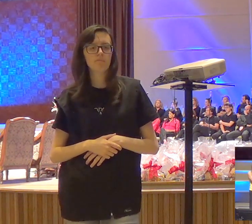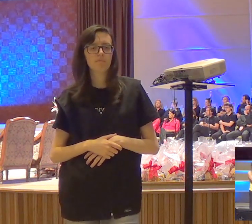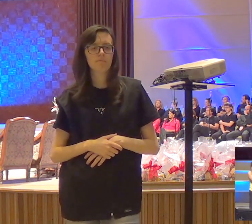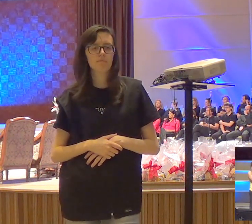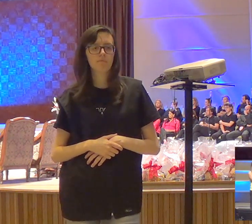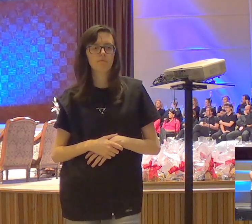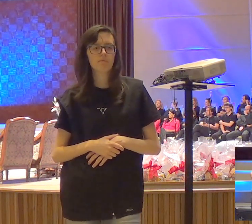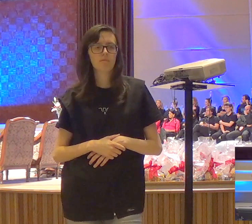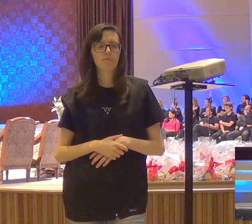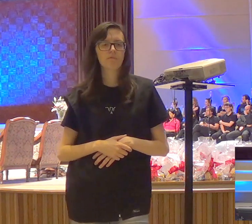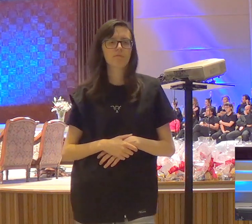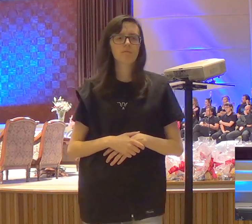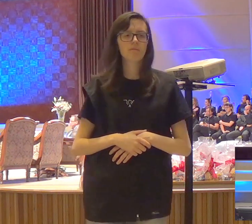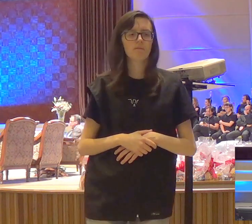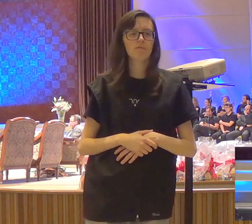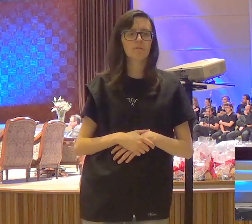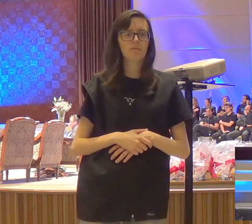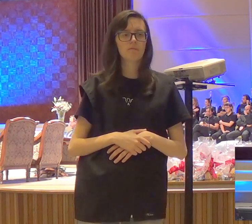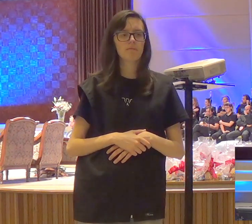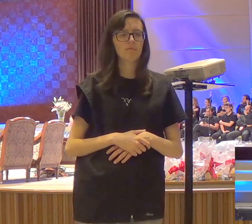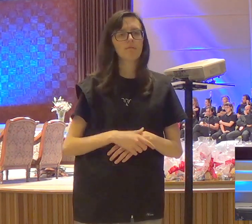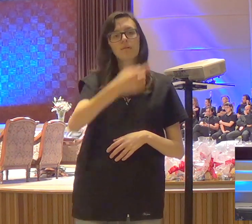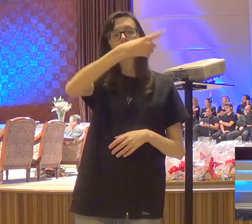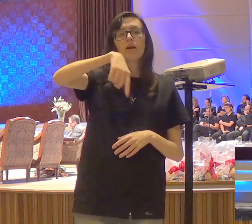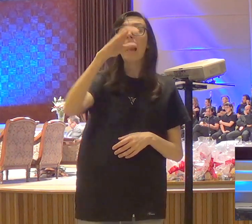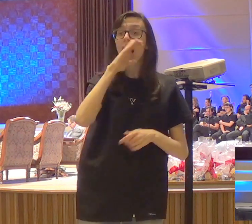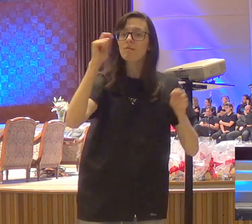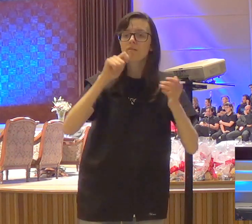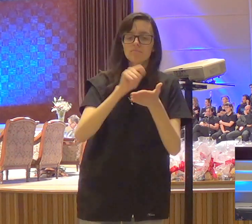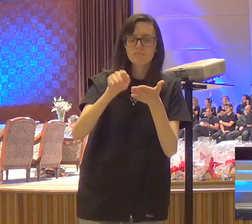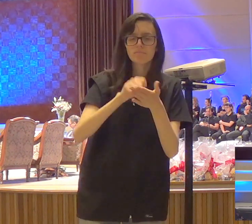preencher rapidinho para nós, em um minutinho, then I will get off the stage.